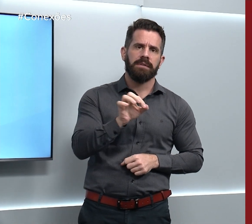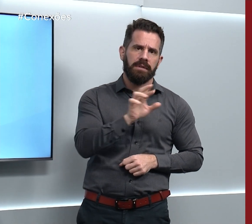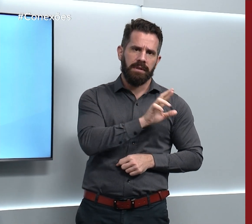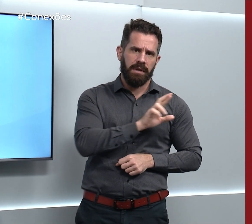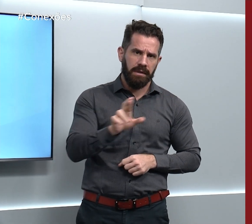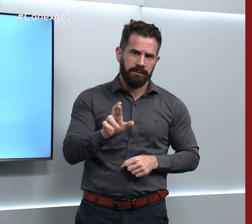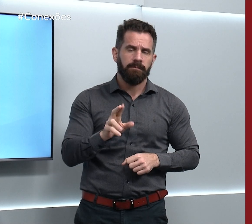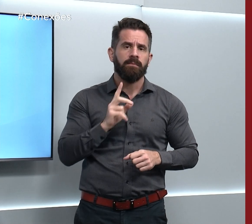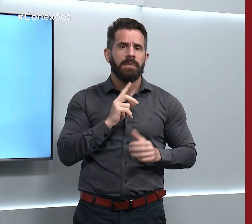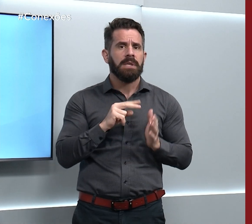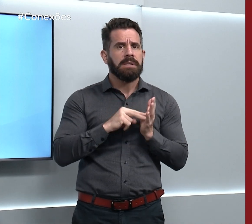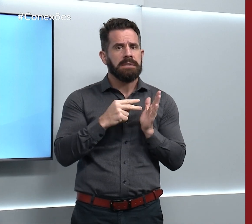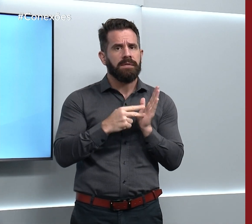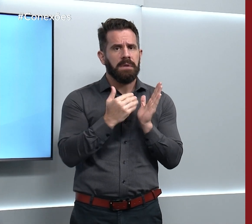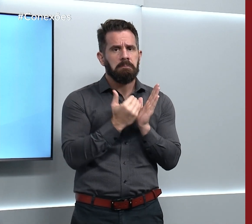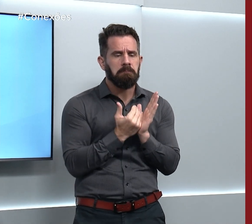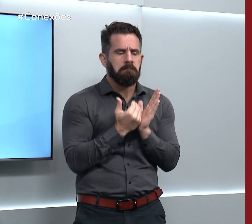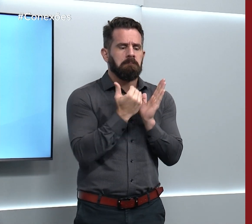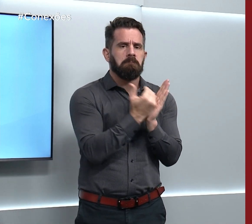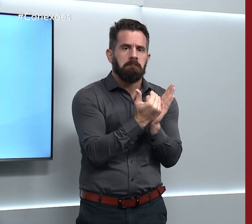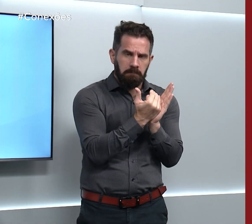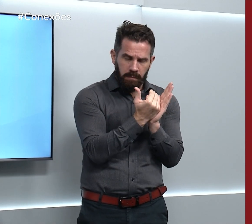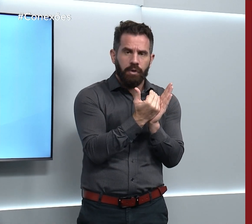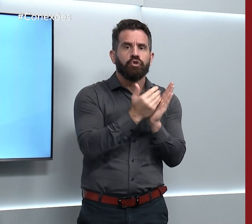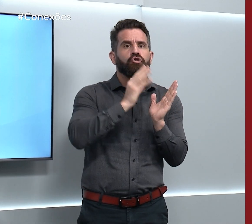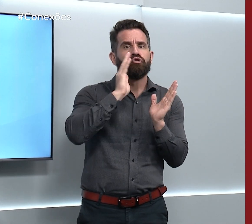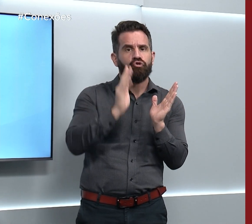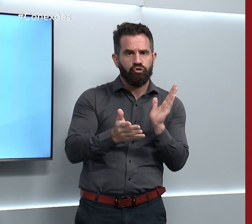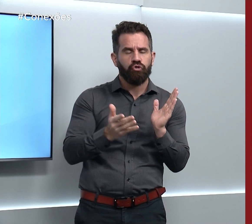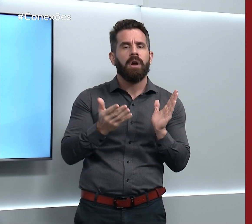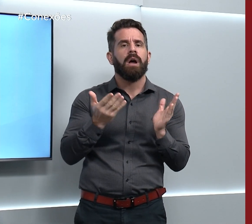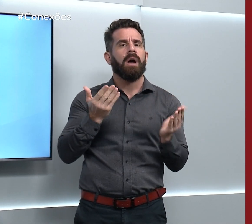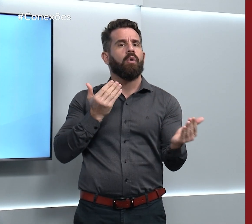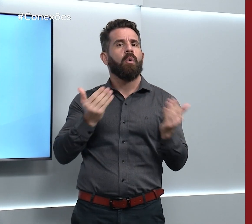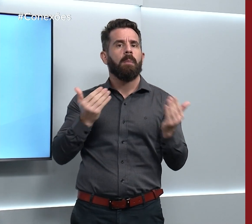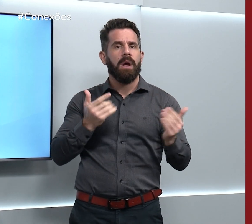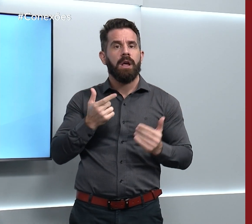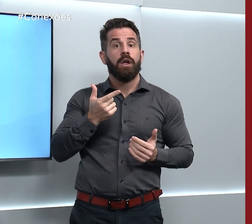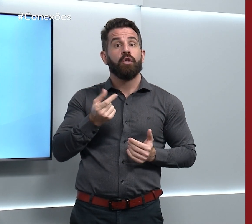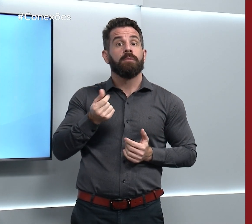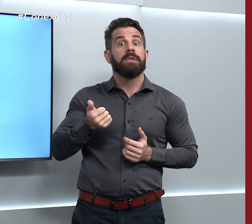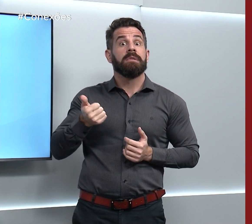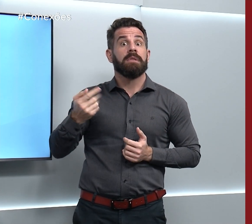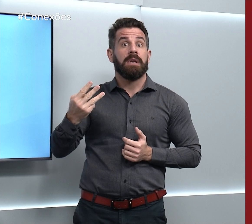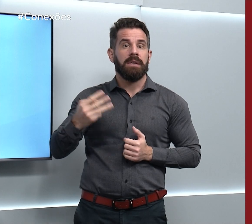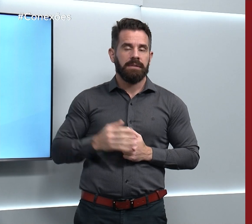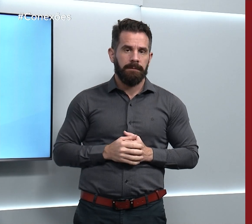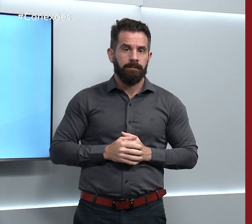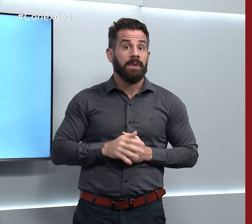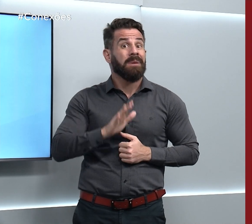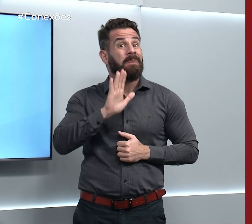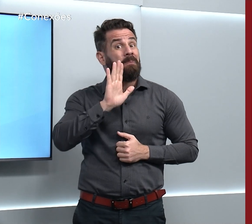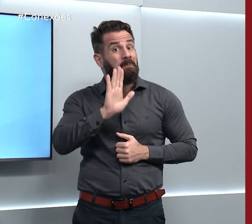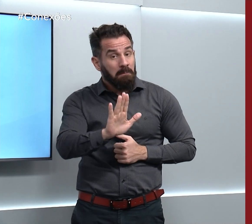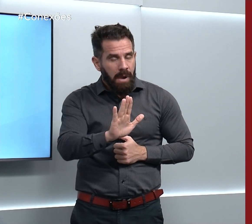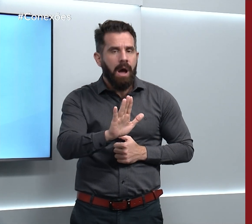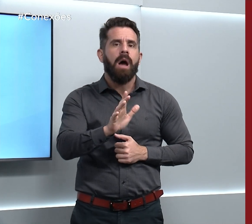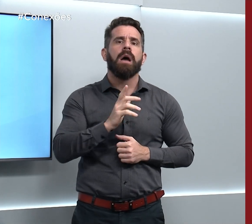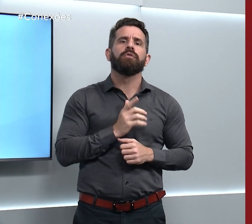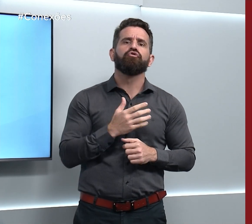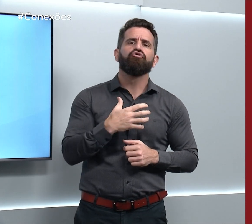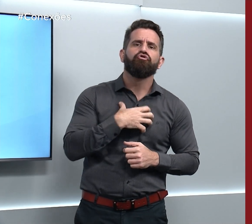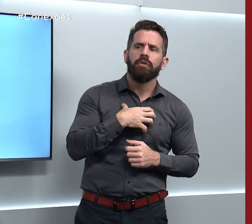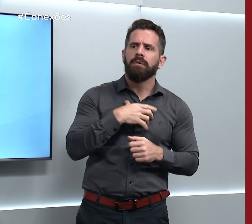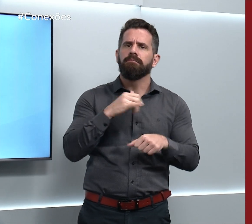que representa um aumento em relação ao que era pago desde 2013. Por outro lado, o regime de